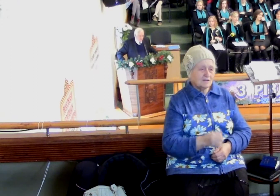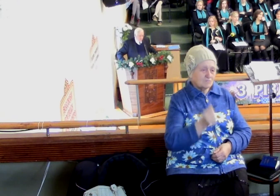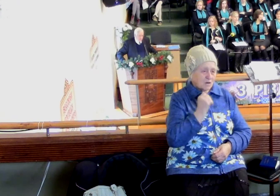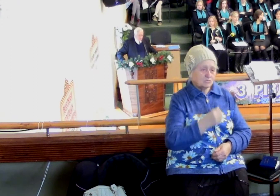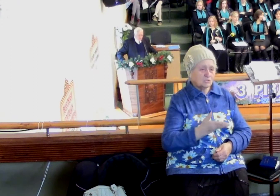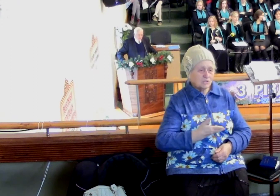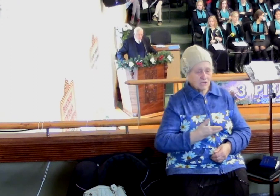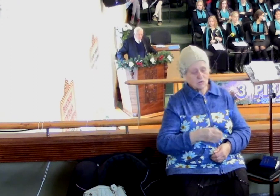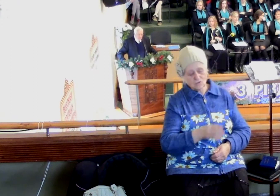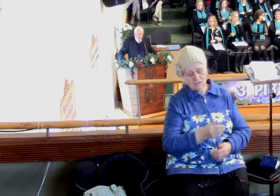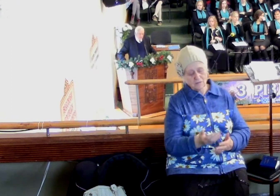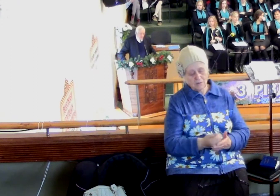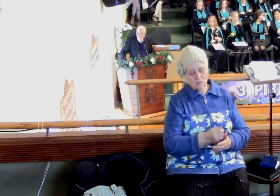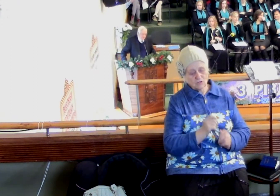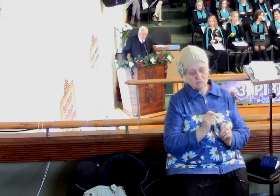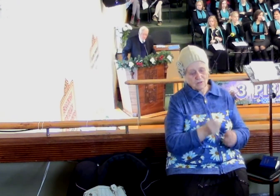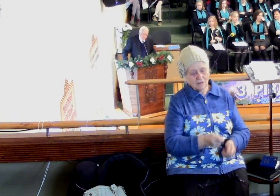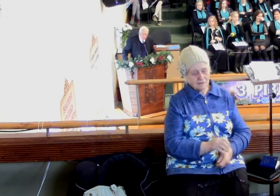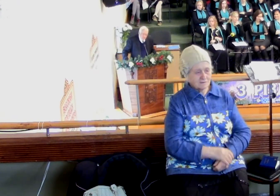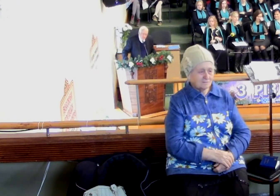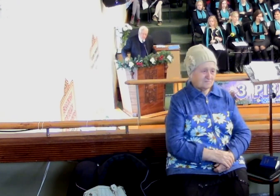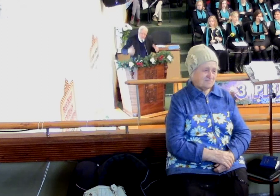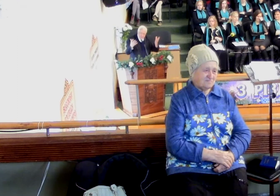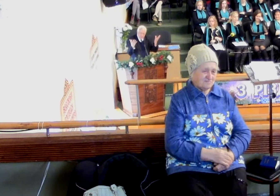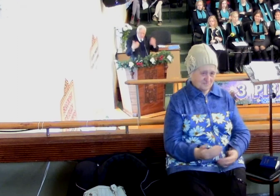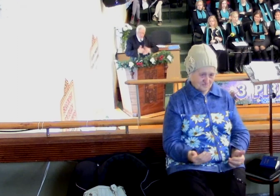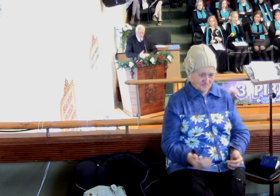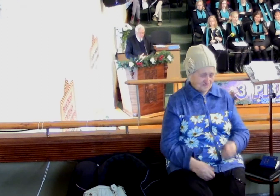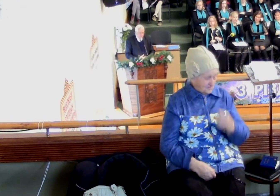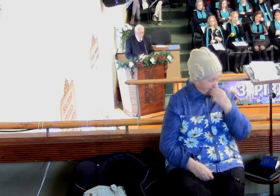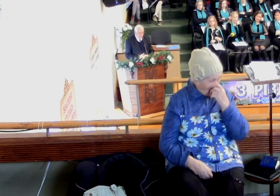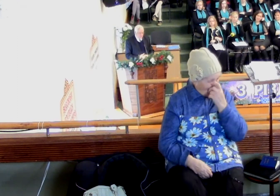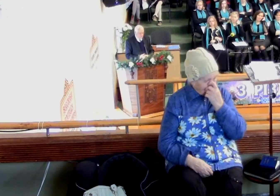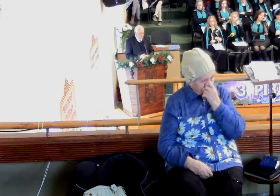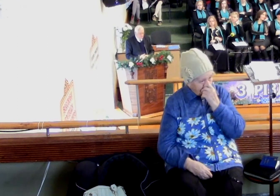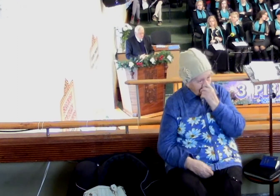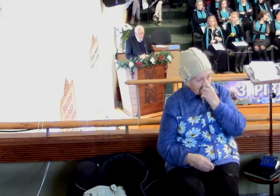подарки. Друзья, дорогие. Но не в этом